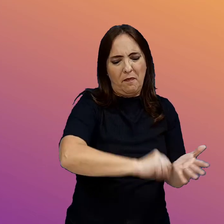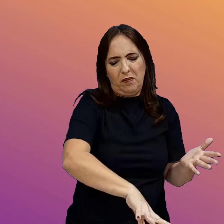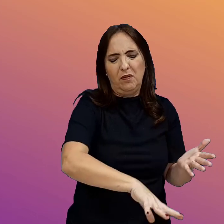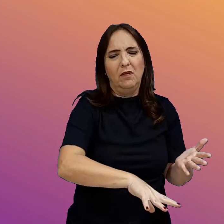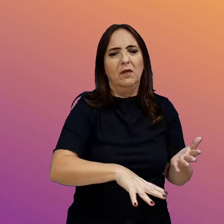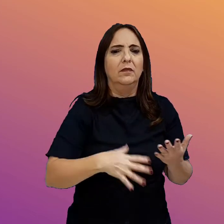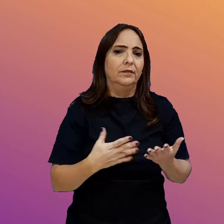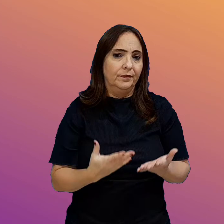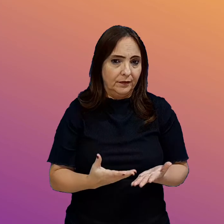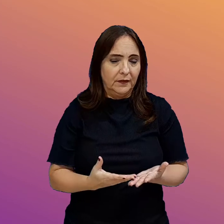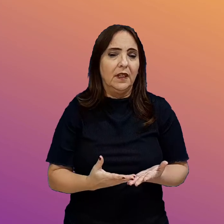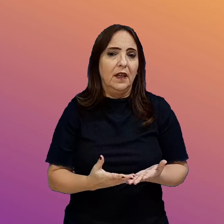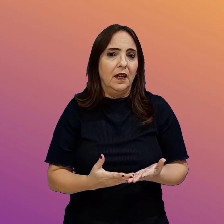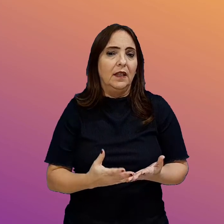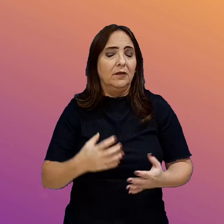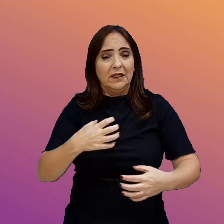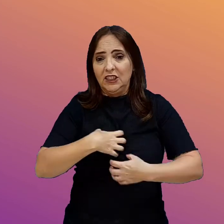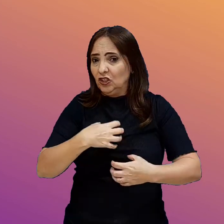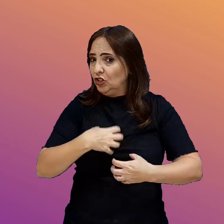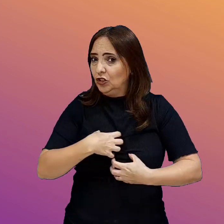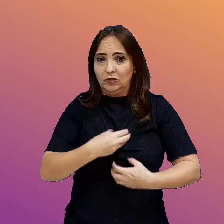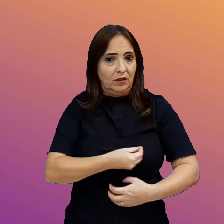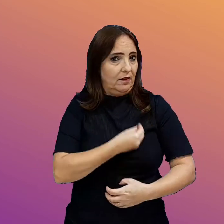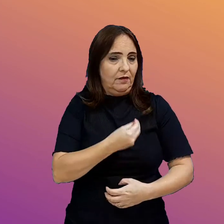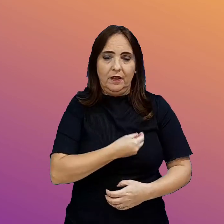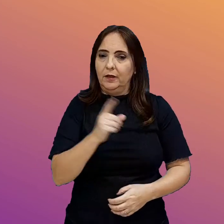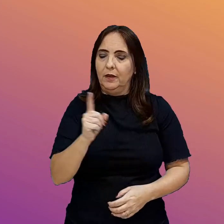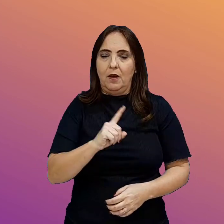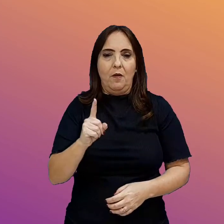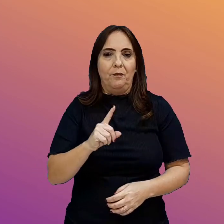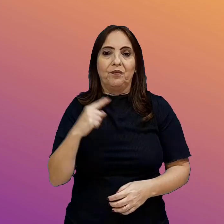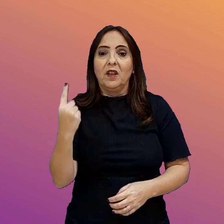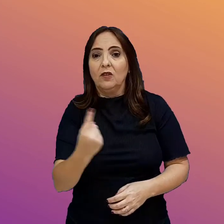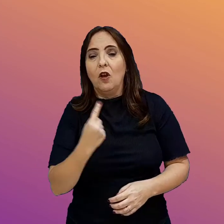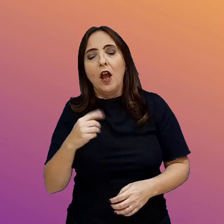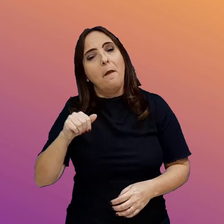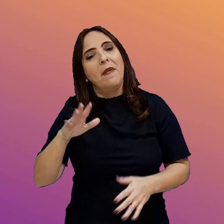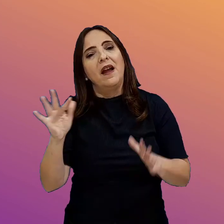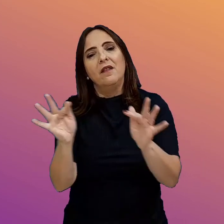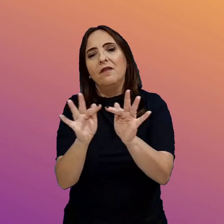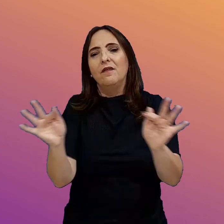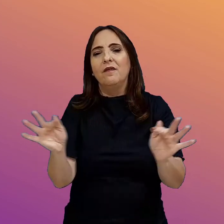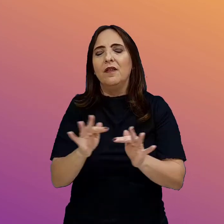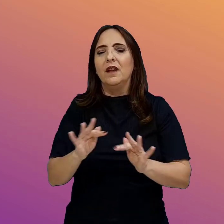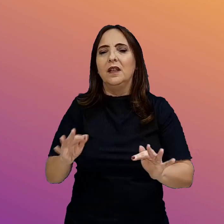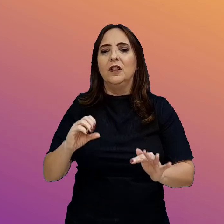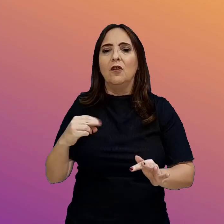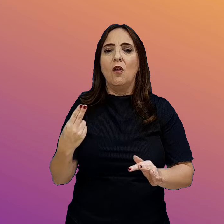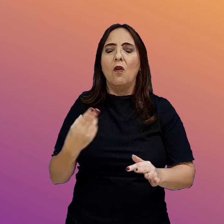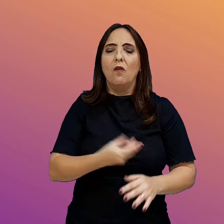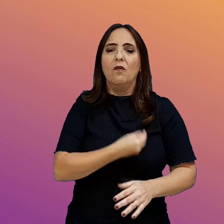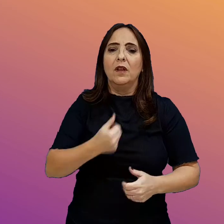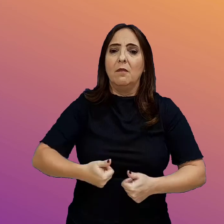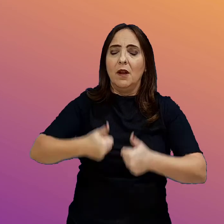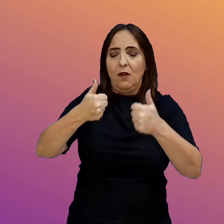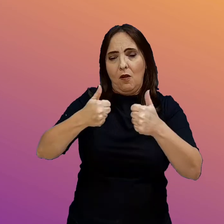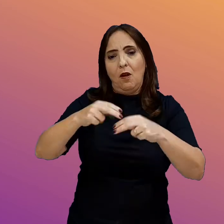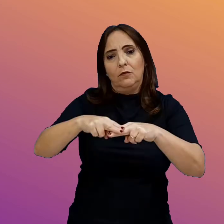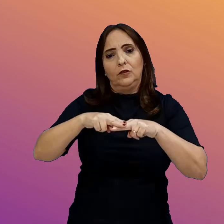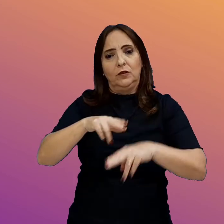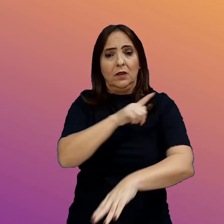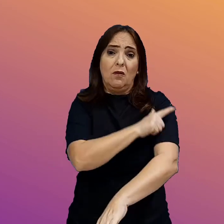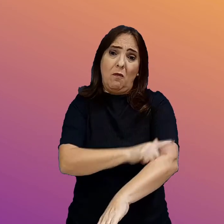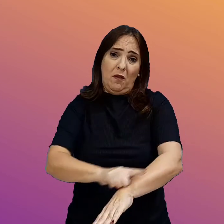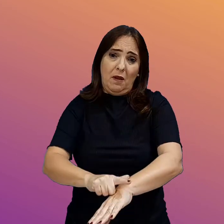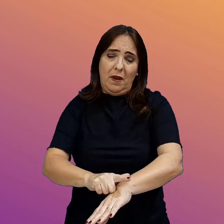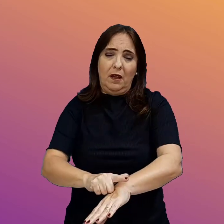está se tornando mais feliz e nem mais realizado por causa desse comportamento, pelo